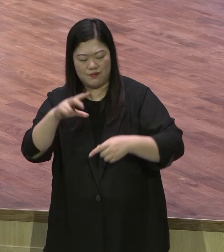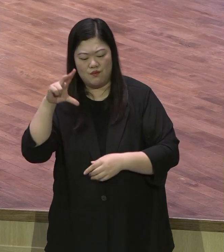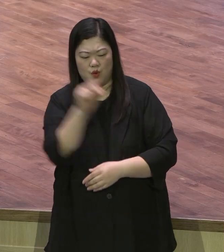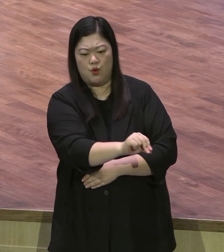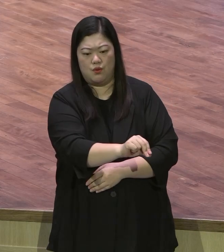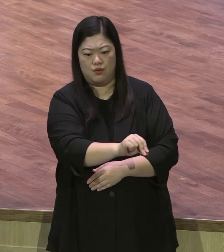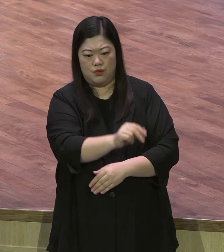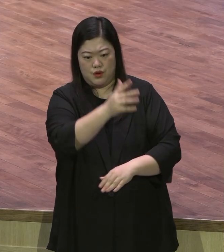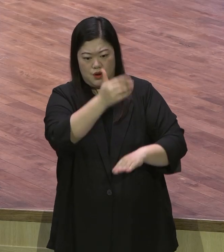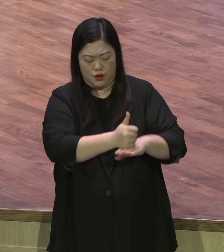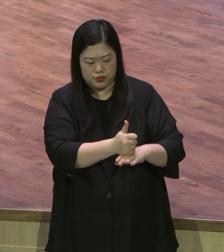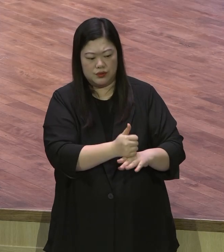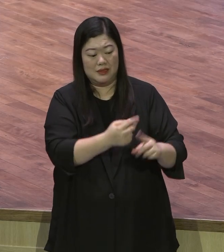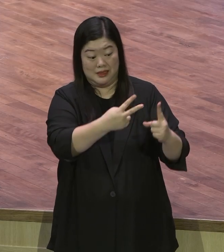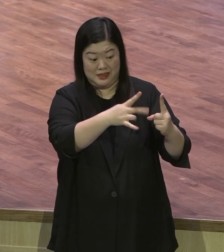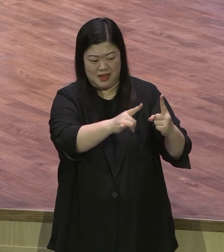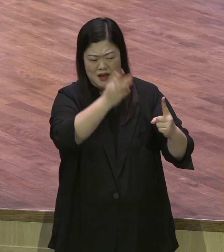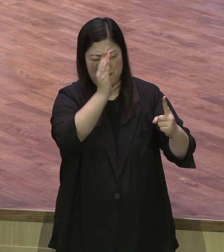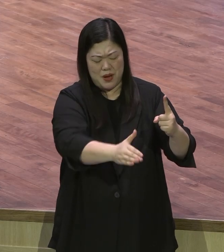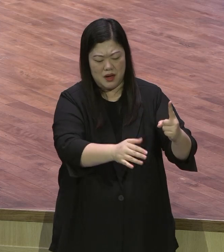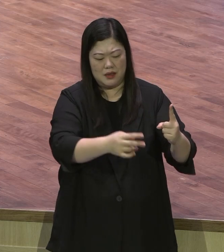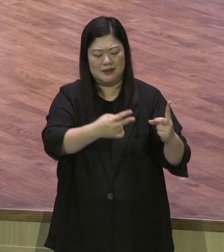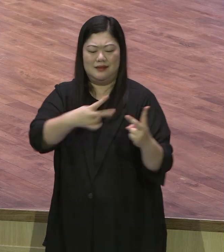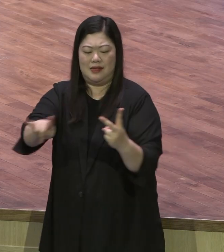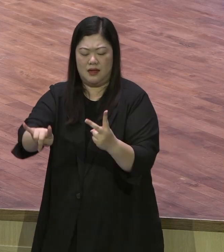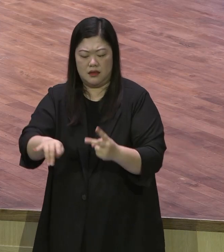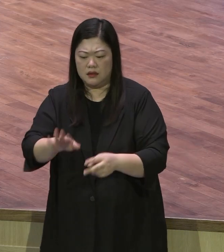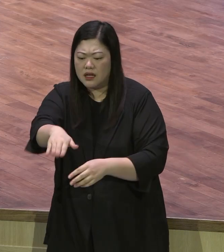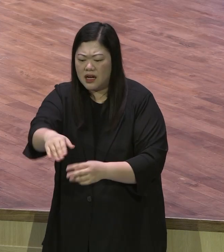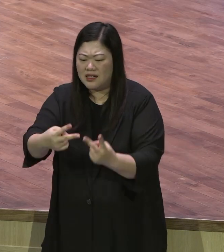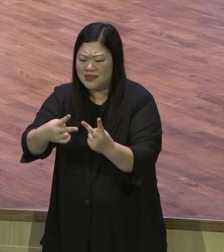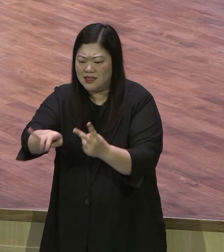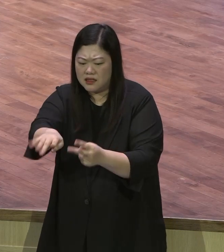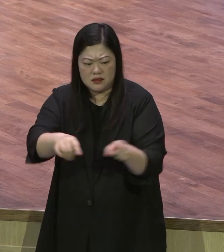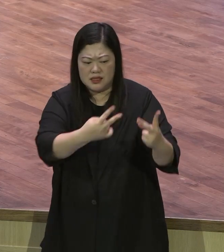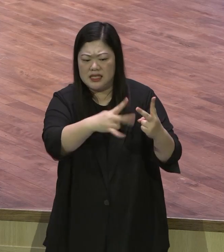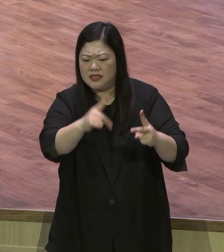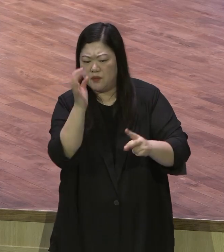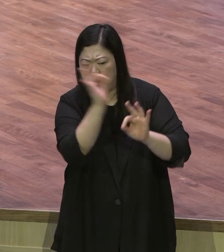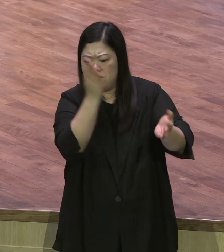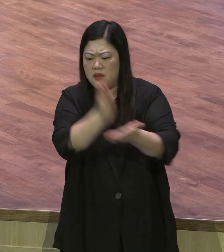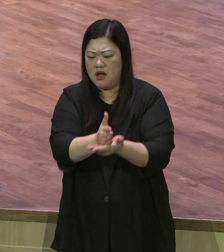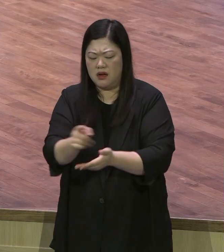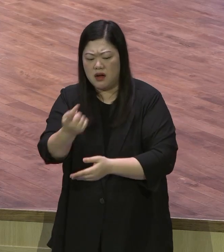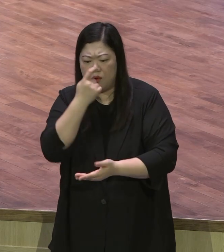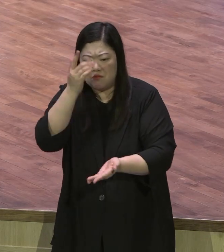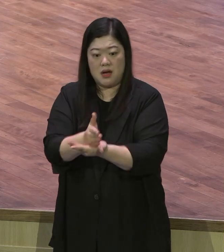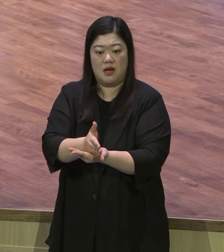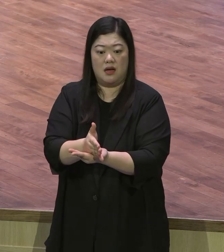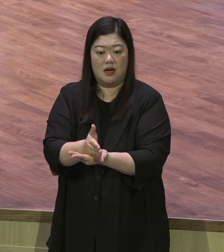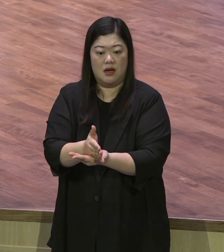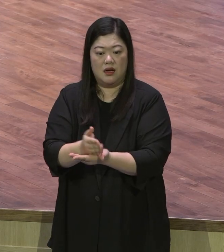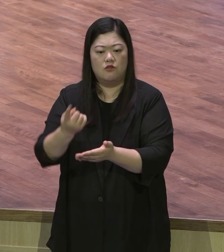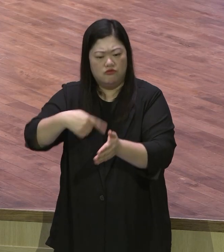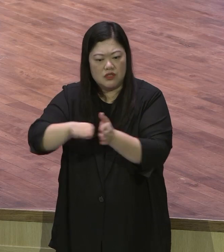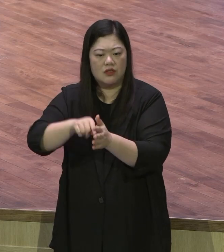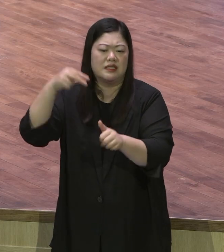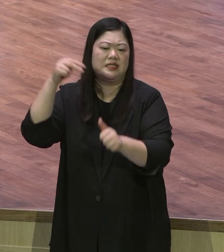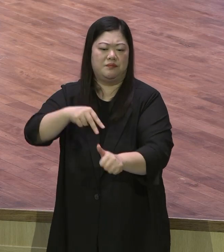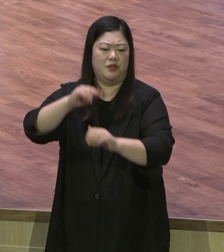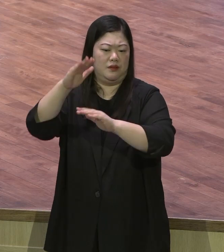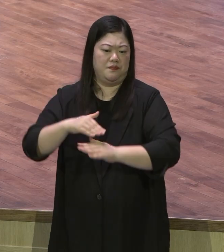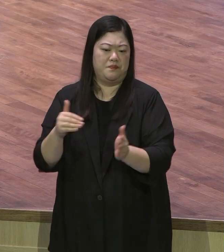1세대들과는 다른 삶을 살아야 된다는 이러한 이 각오로 강조를 했습니다.